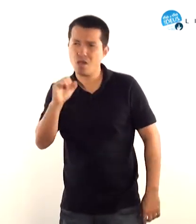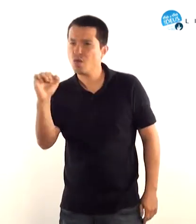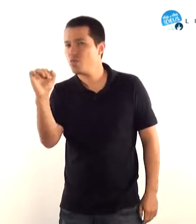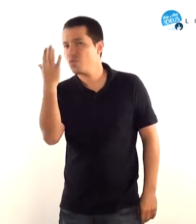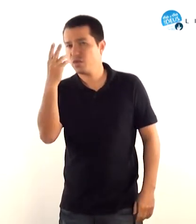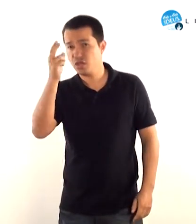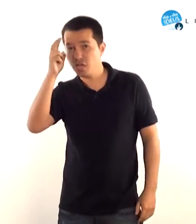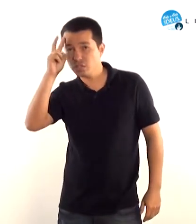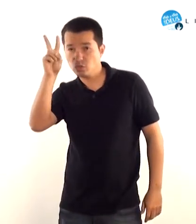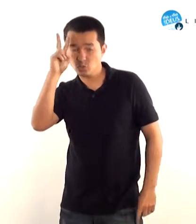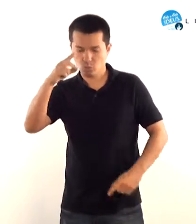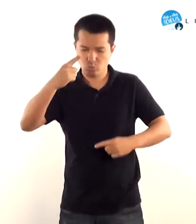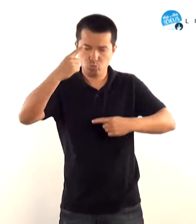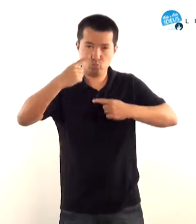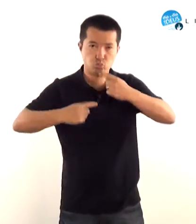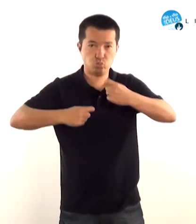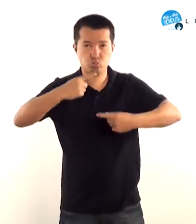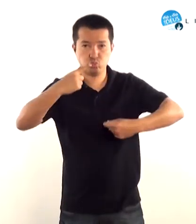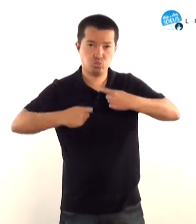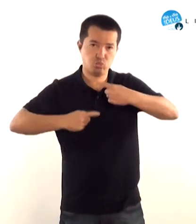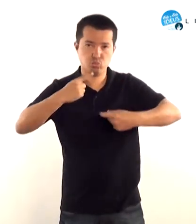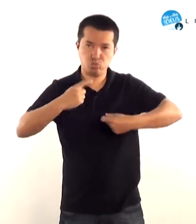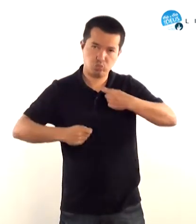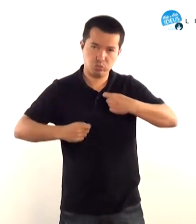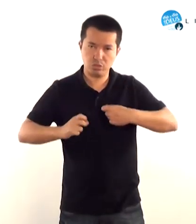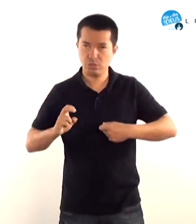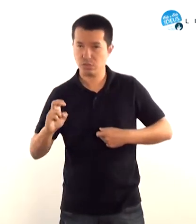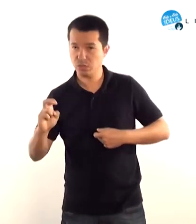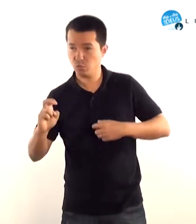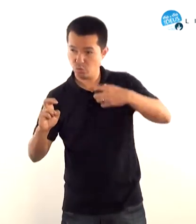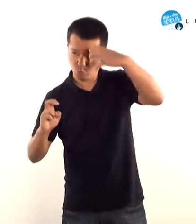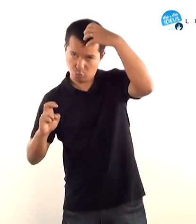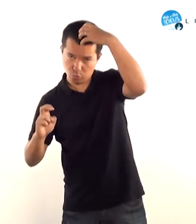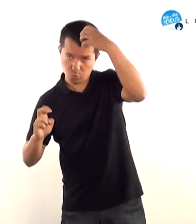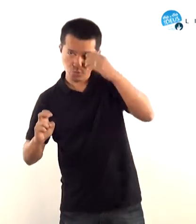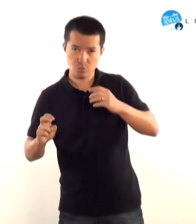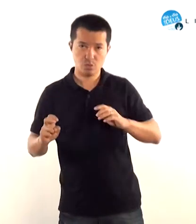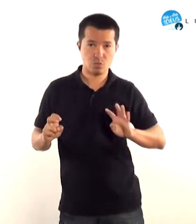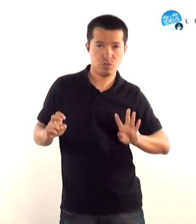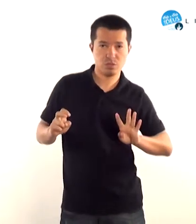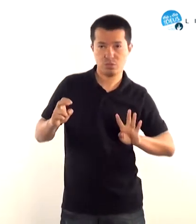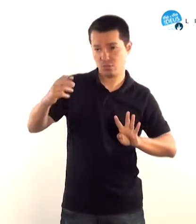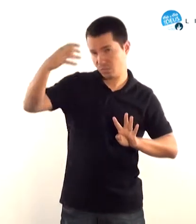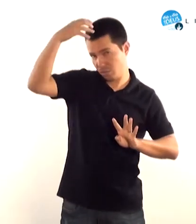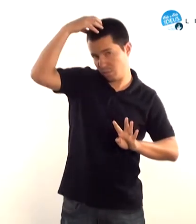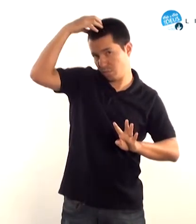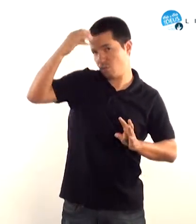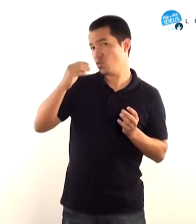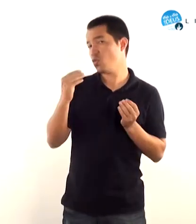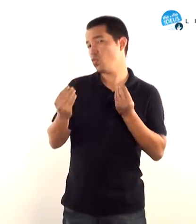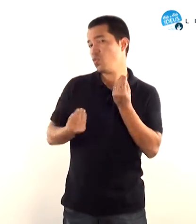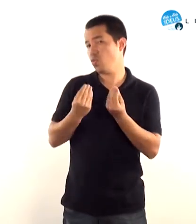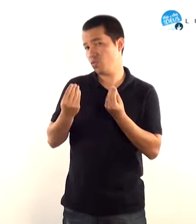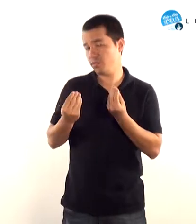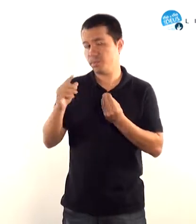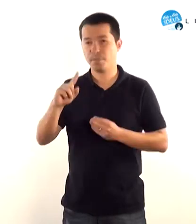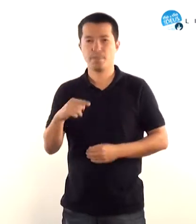é por acaso que esses personagens estão aqui nesse contexto. Deus está abrindo no meio da história